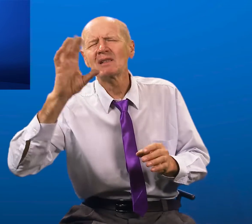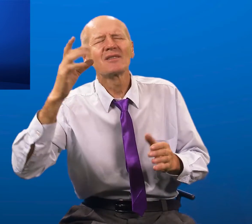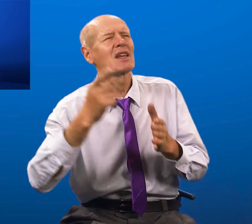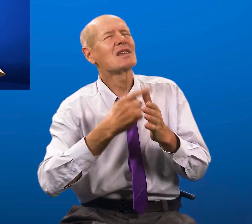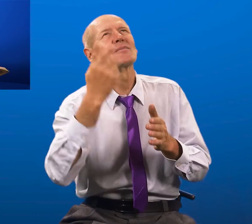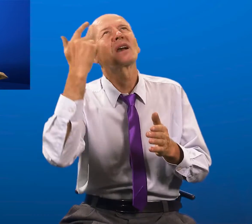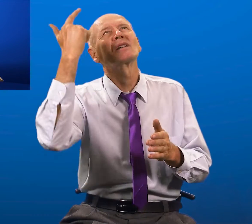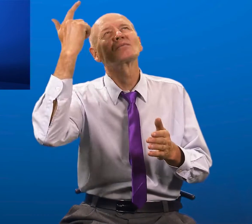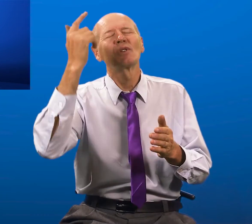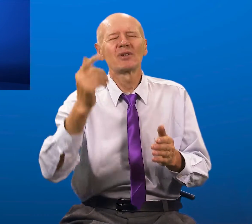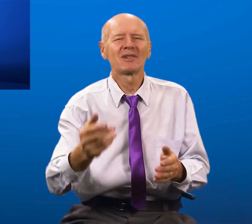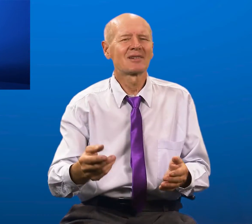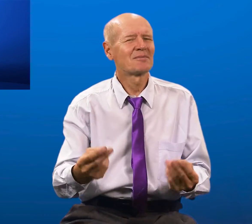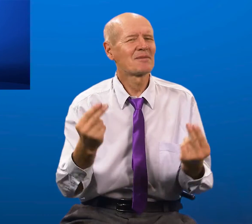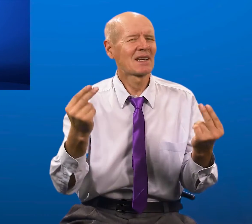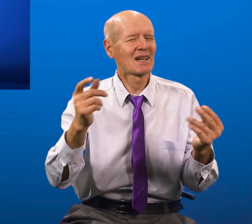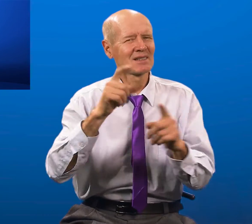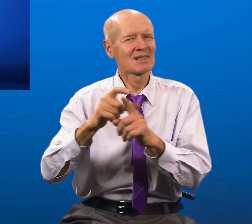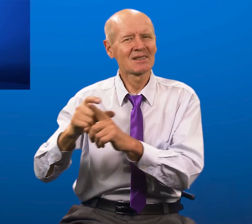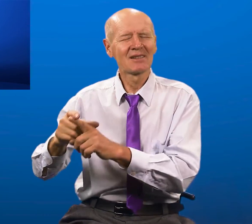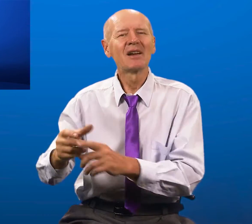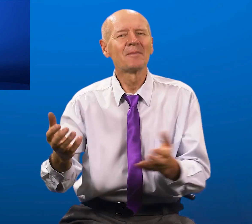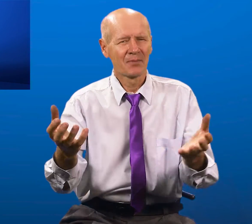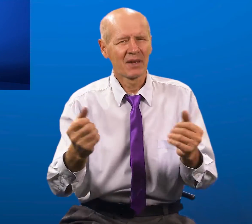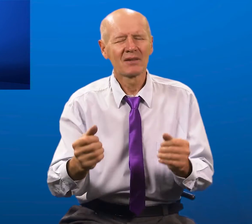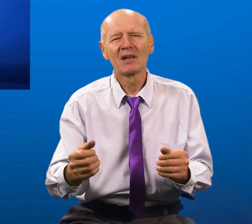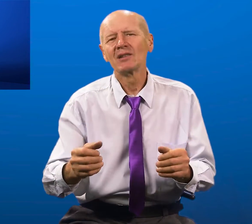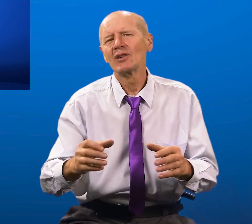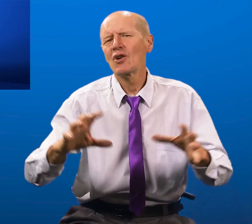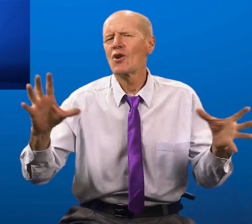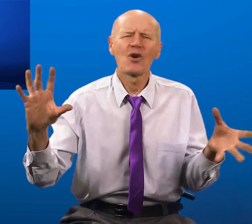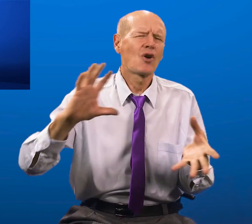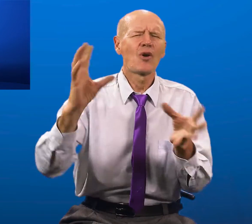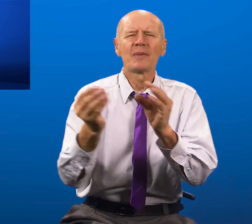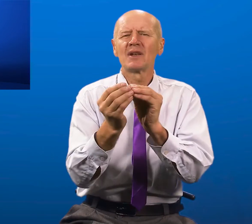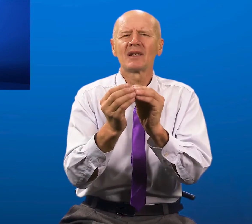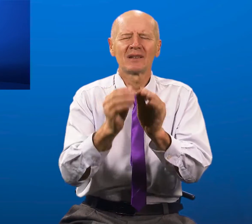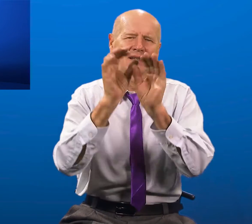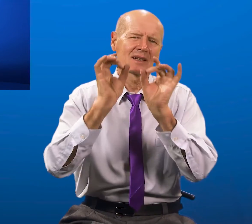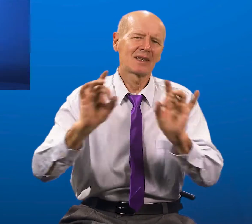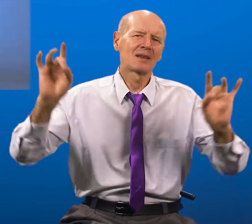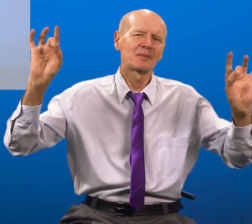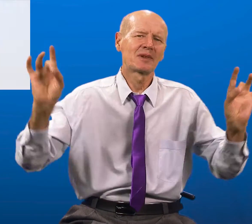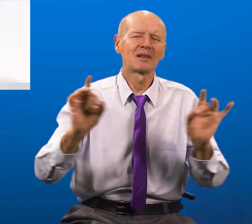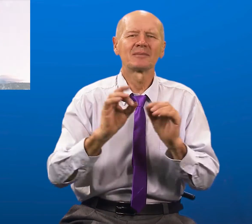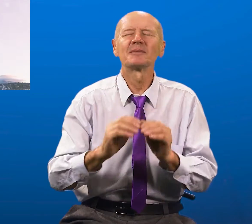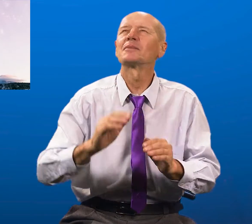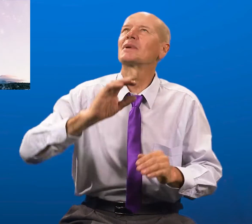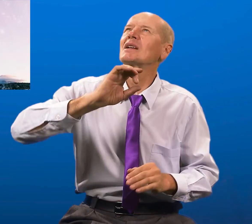Господне. А сейчас, после таких прекрасных слов, давайте объединимся в общий гимн и прославим нашего Бога.